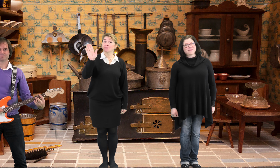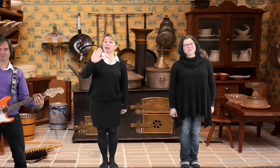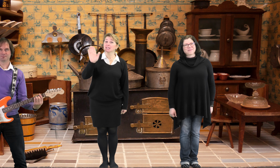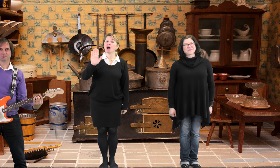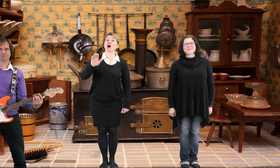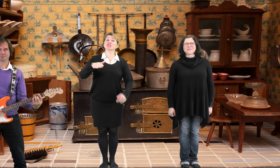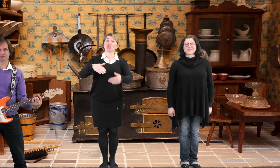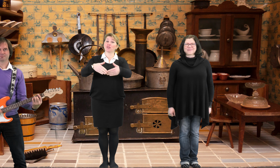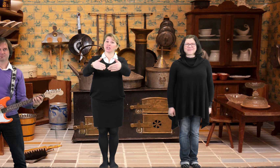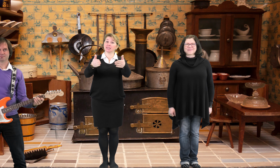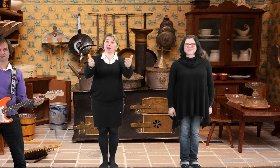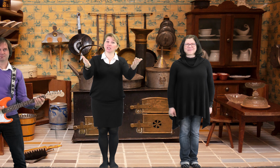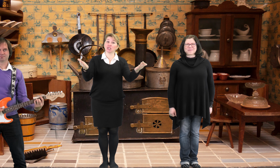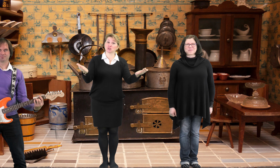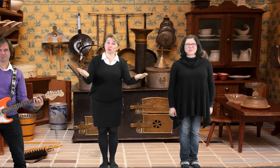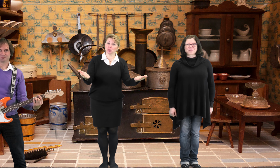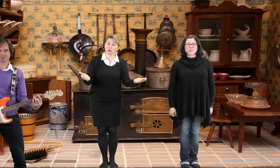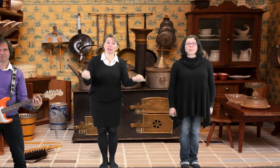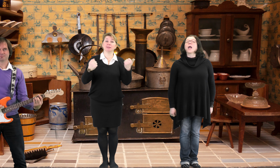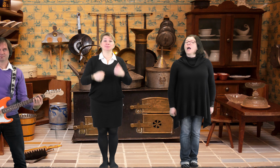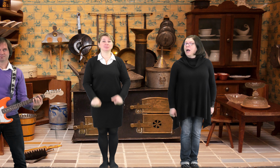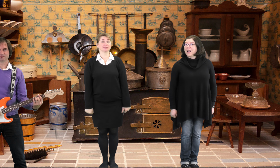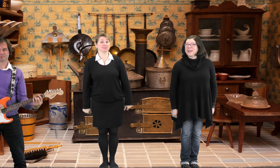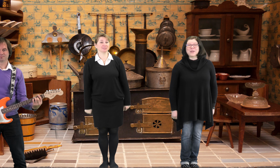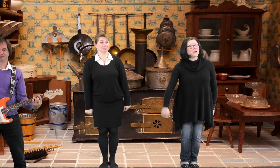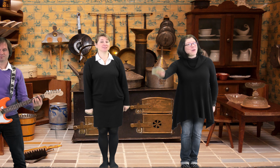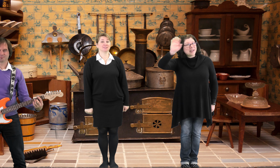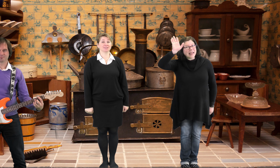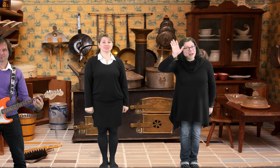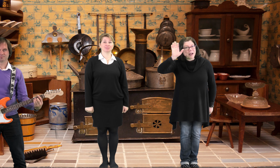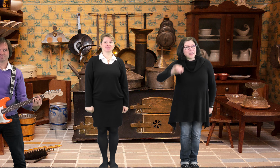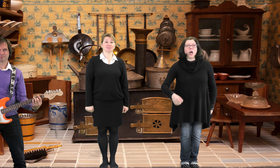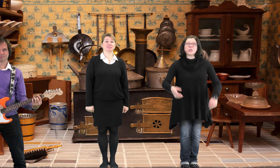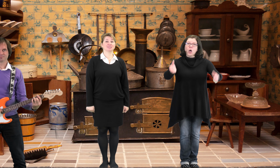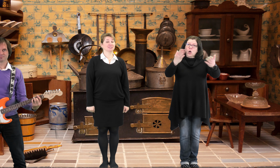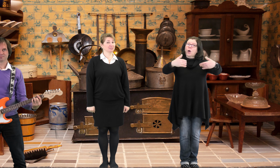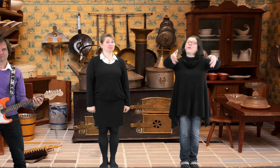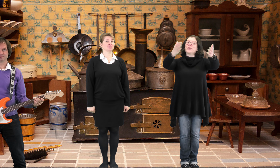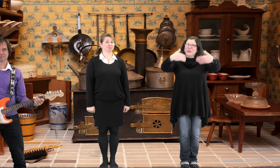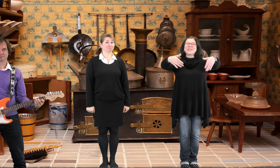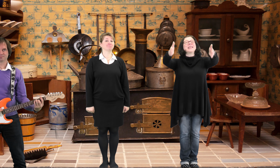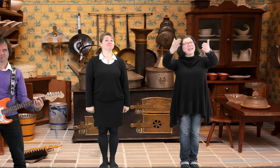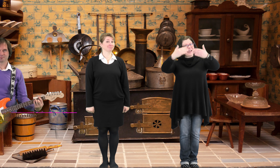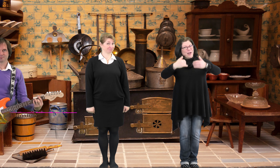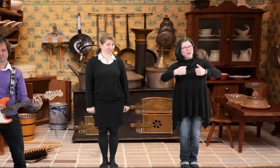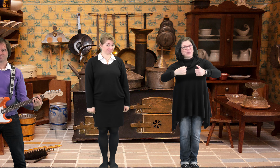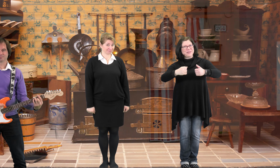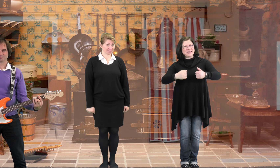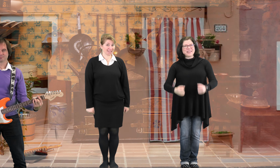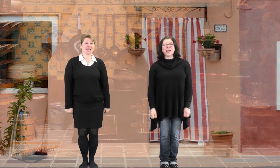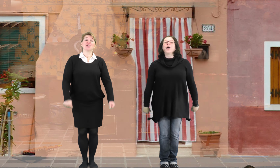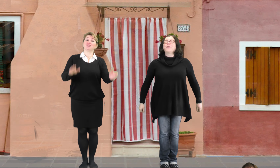du im Nachbarnhaus, öffne deine Türe. Hallo, du im Nachbarnhaus, komm zu uns hier